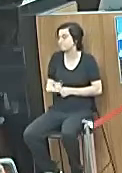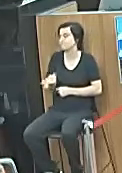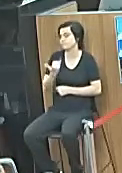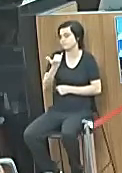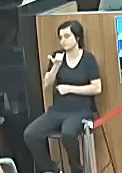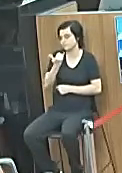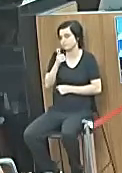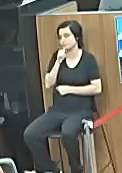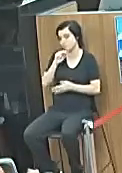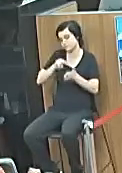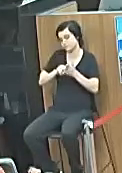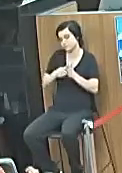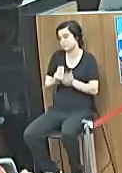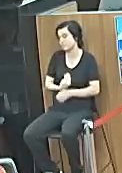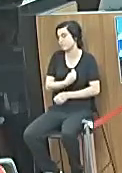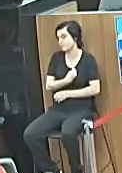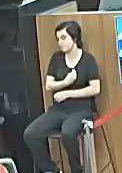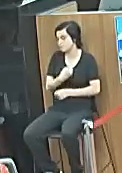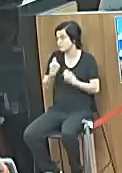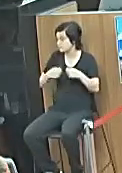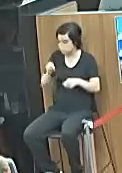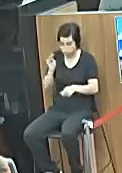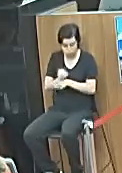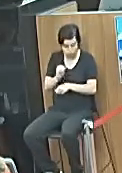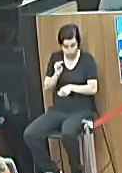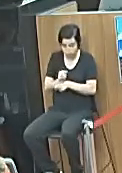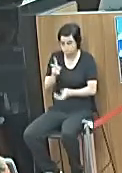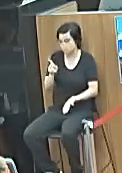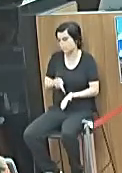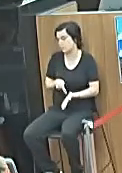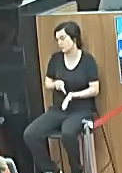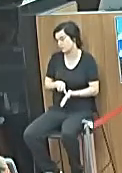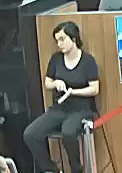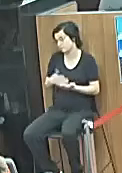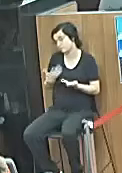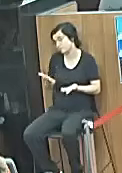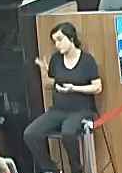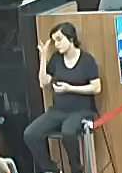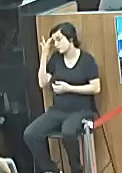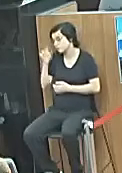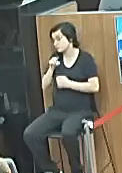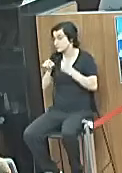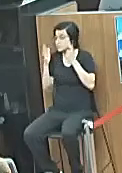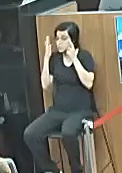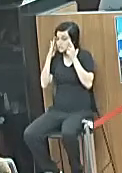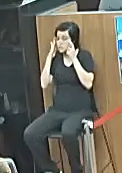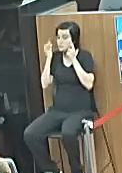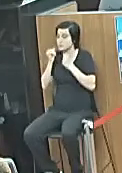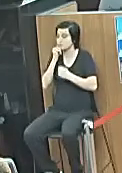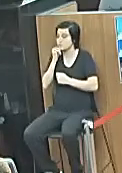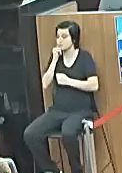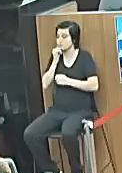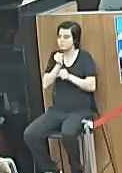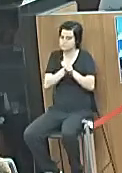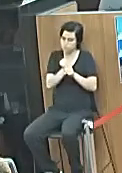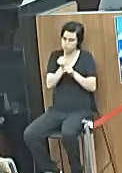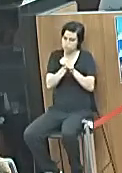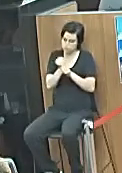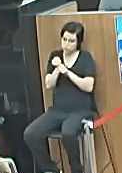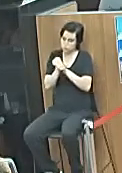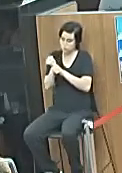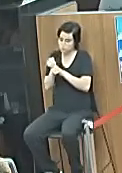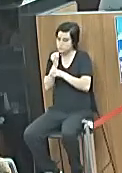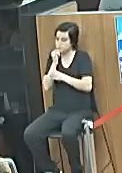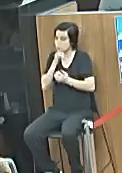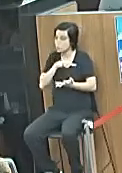água vida por isso a gente tem que ser lá tem que cuidar dela eu não sei se vocês sabem é ao longo de cada ano no mundo